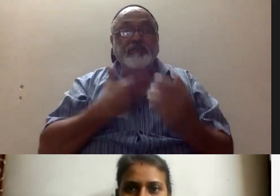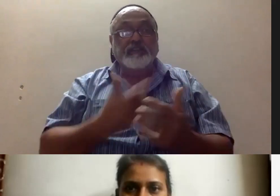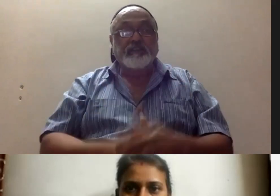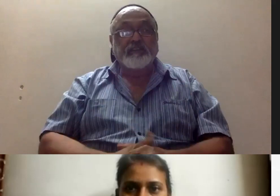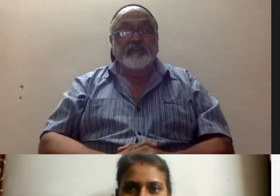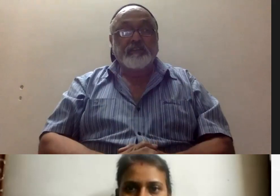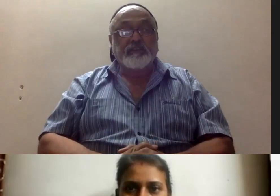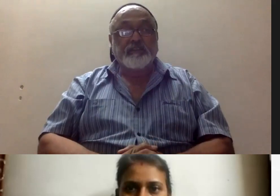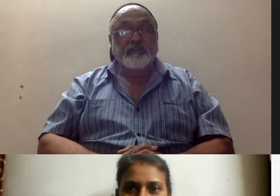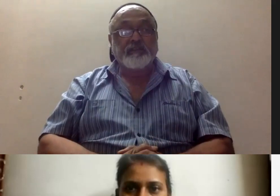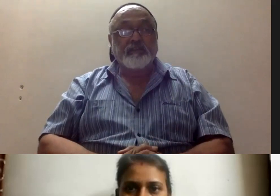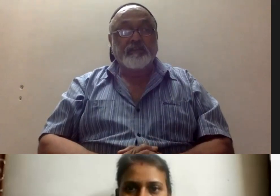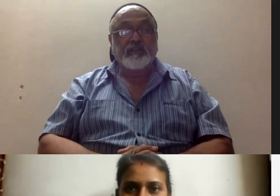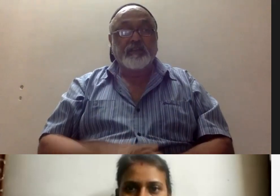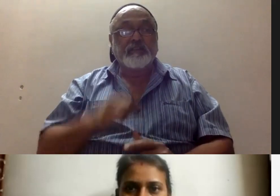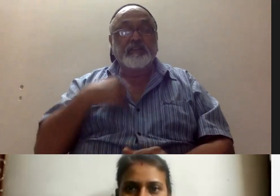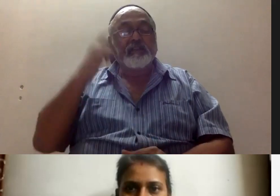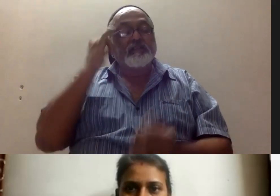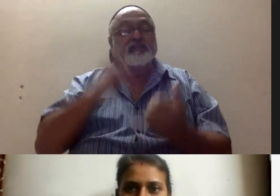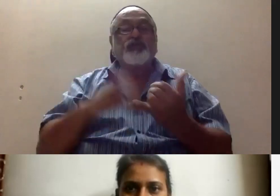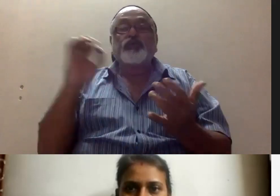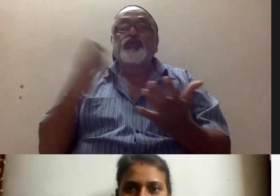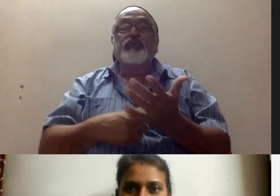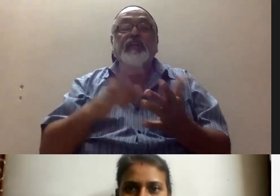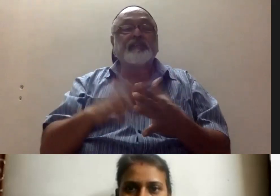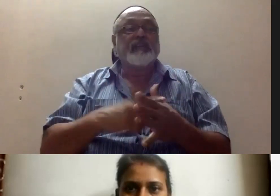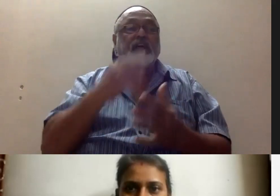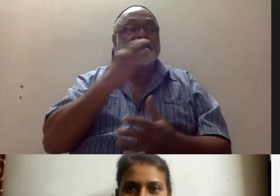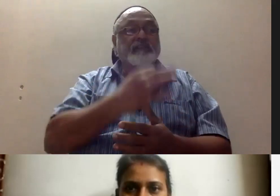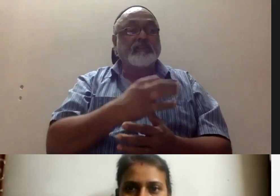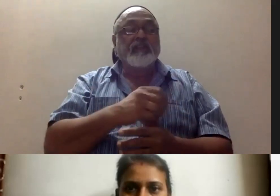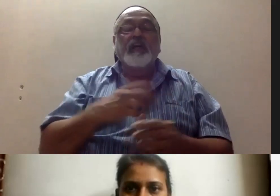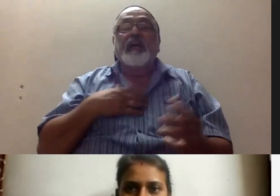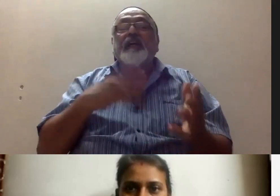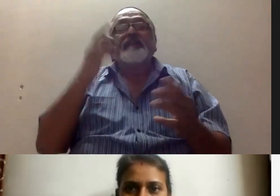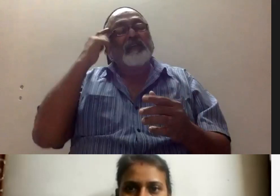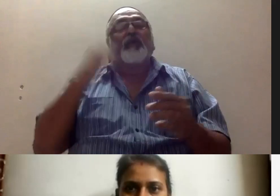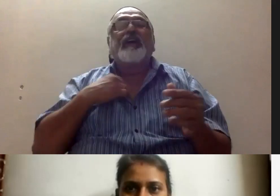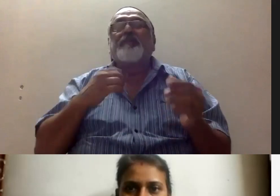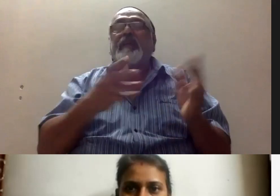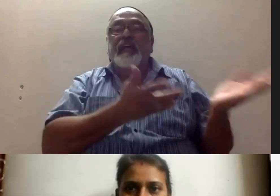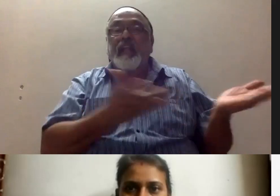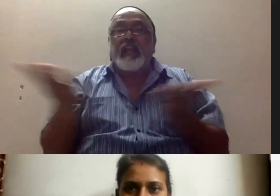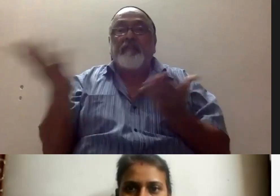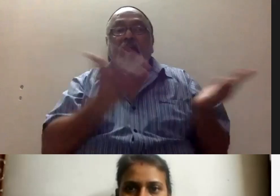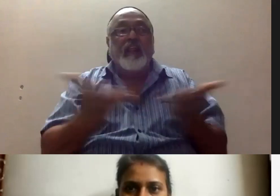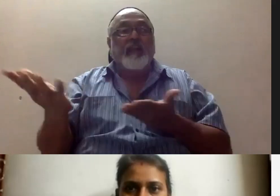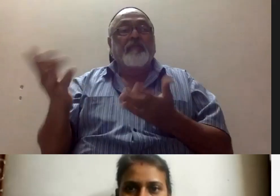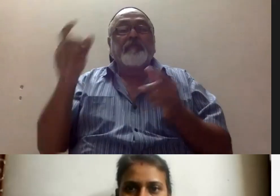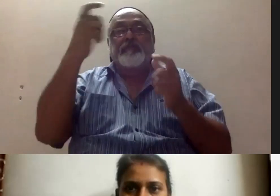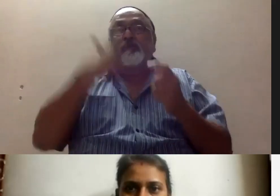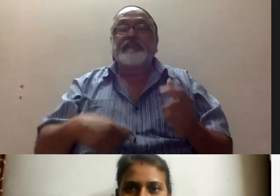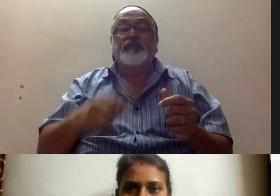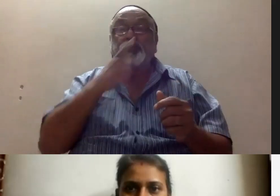ये सवाल सूरज से ही पूछना चाहिए, क्योंकि मैं अपने आप को सिर्फ एक फैसिलिटेटर मानती हूँ। और जहां तक एंटरप्रेन्योरशिप